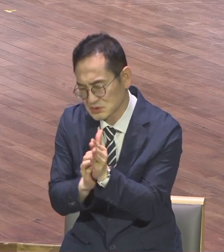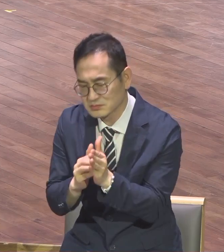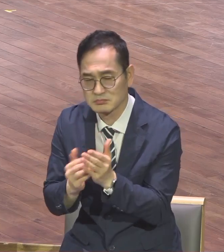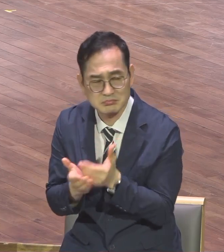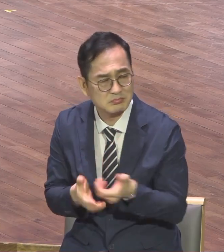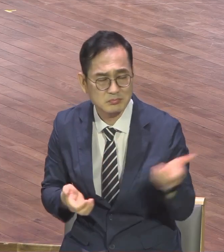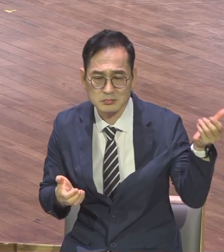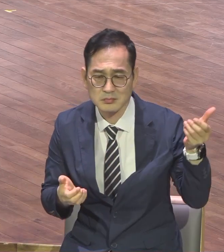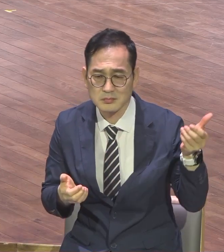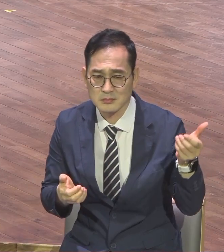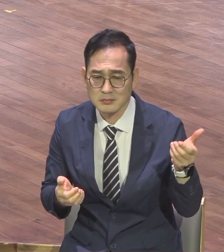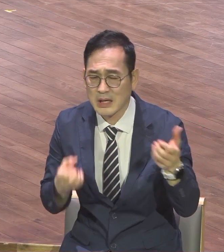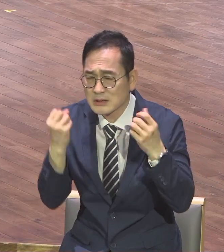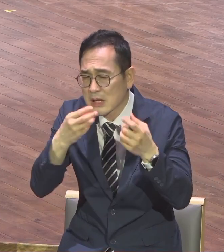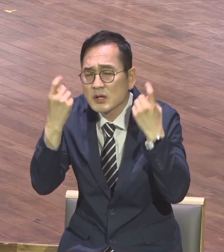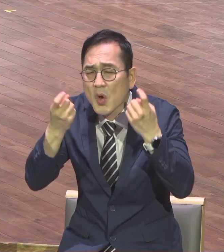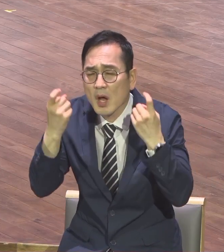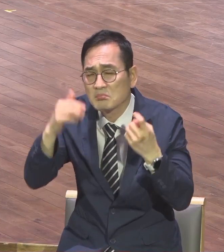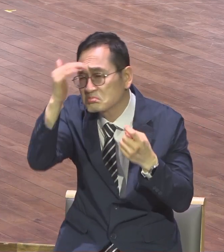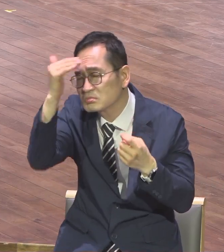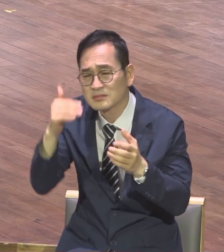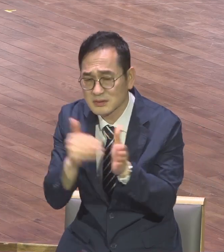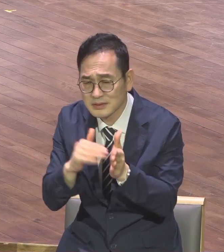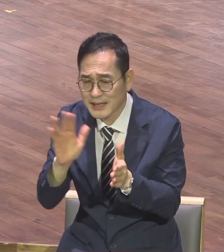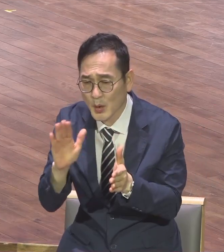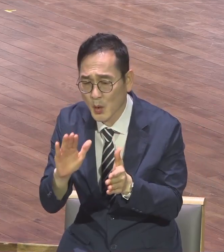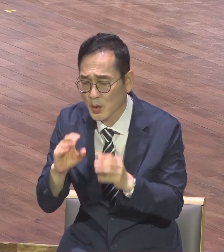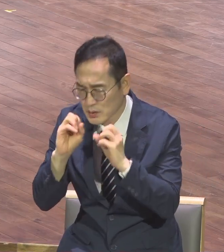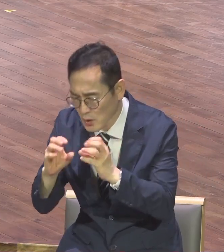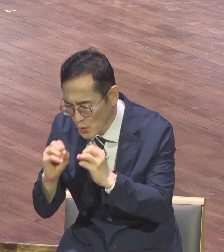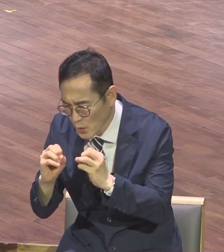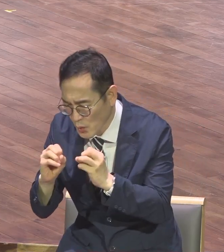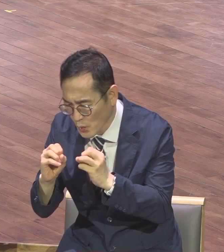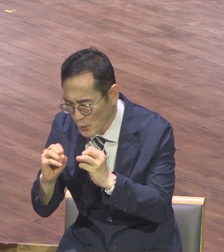게 아니에요. 가는 곳마다 망대를 세운 거예요.